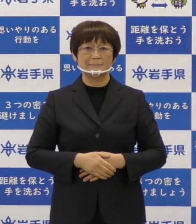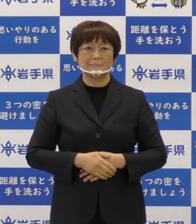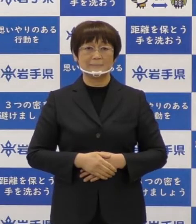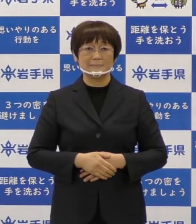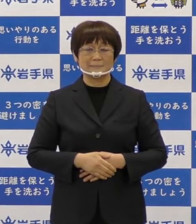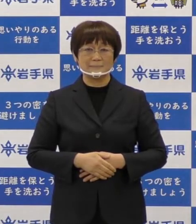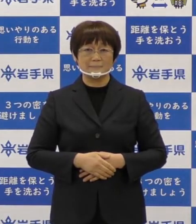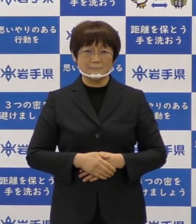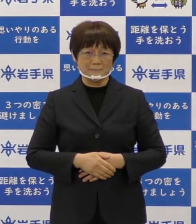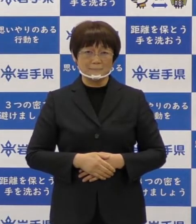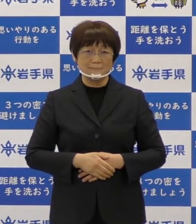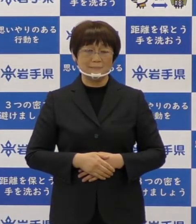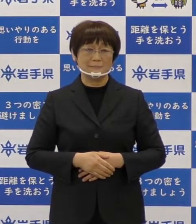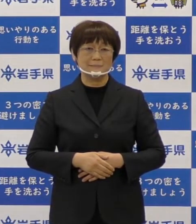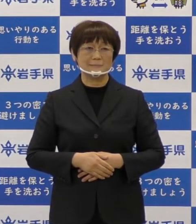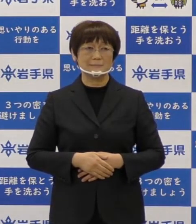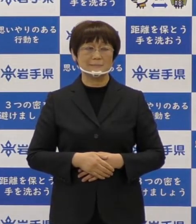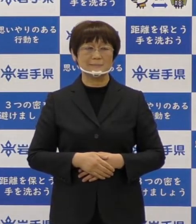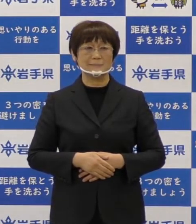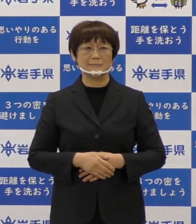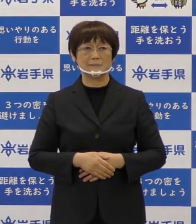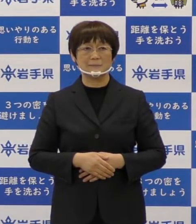県警記者クラブからの県議になります。